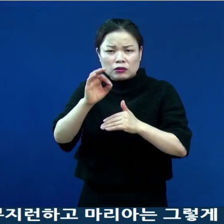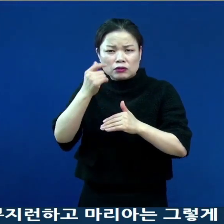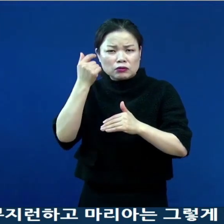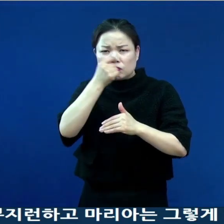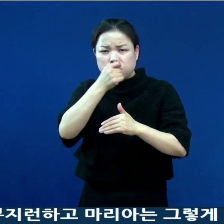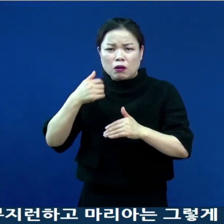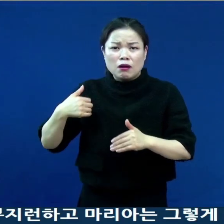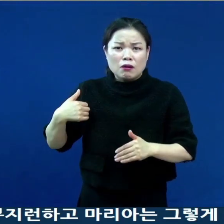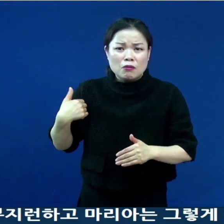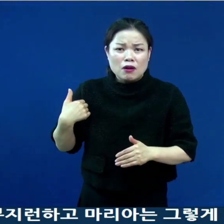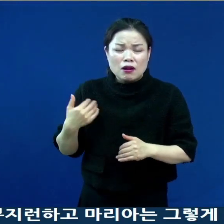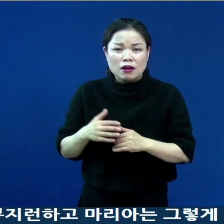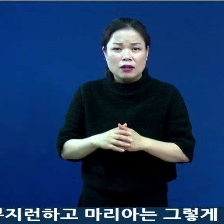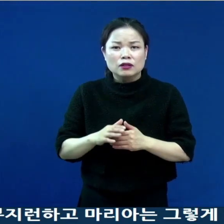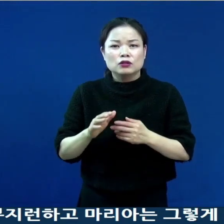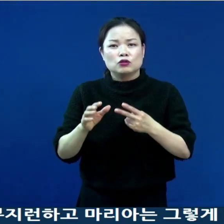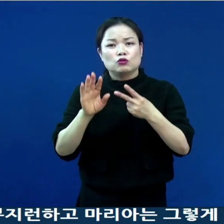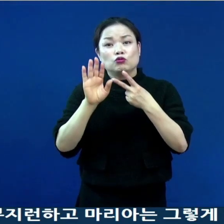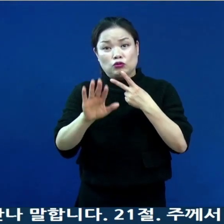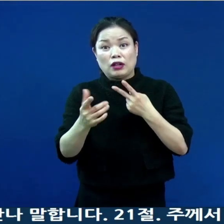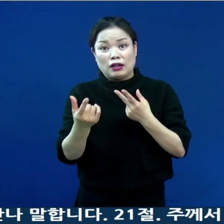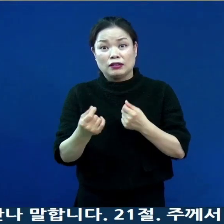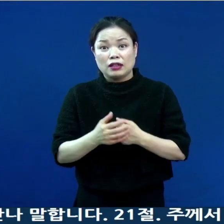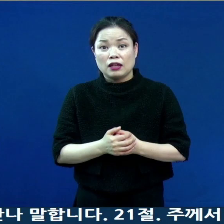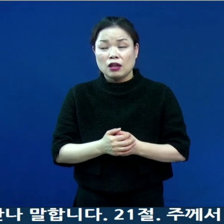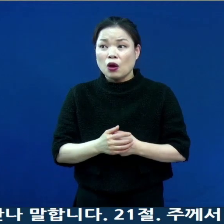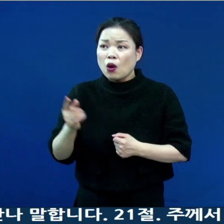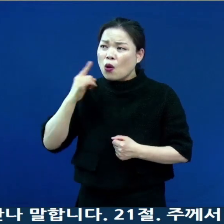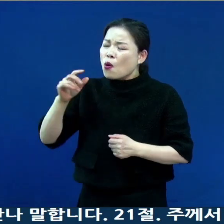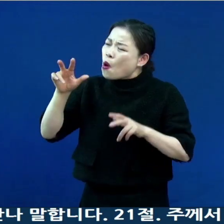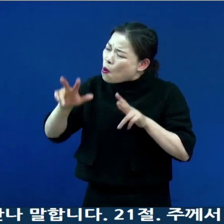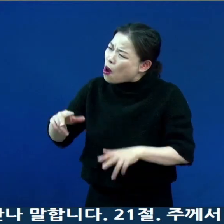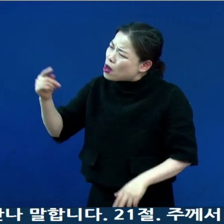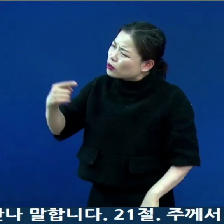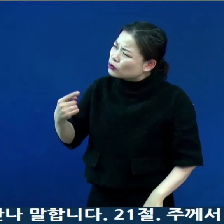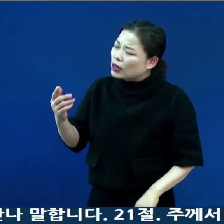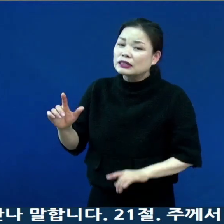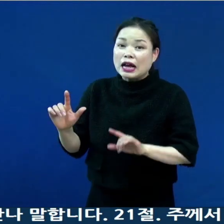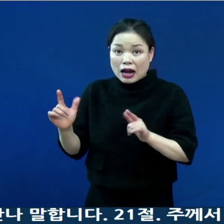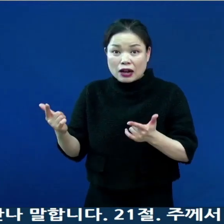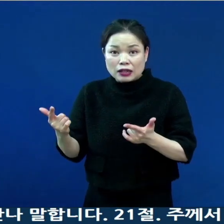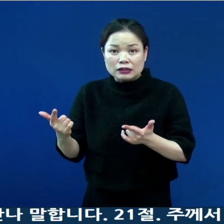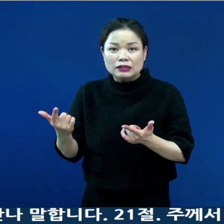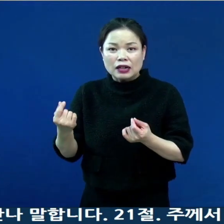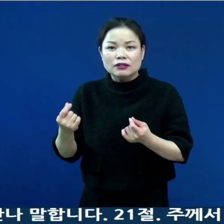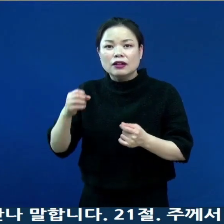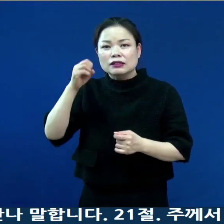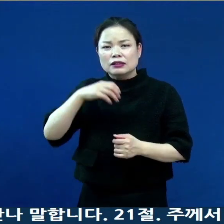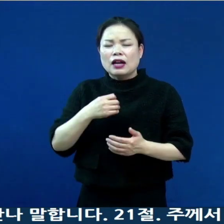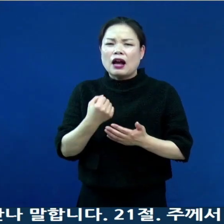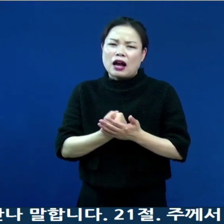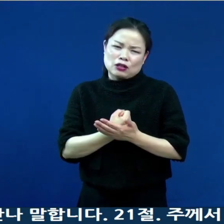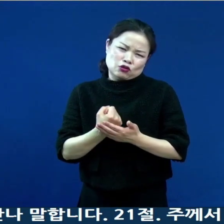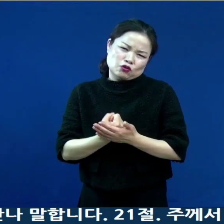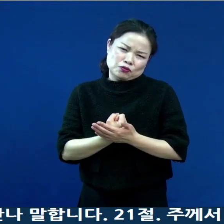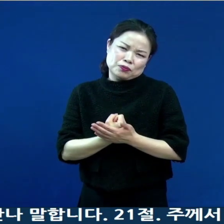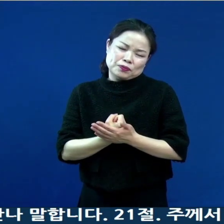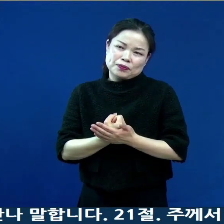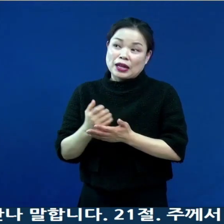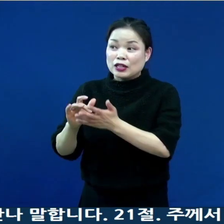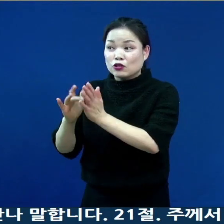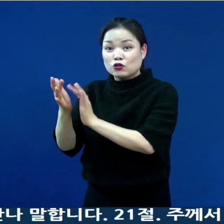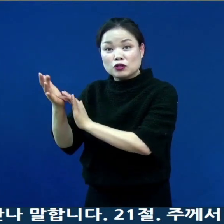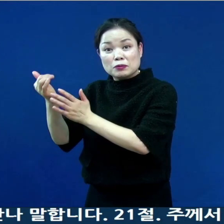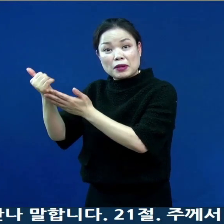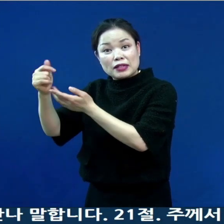들어요. 저는 오히려 후자 같다는 생각이 들어요. 왜 이제 와요? 뭐 이런 것 같지는 않아요. 그냥 아쉬움 겸 예수님에